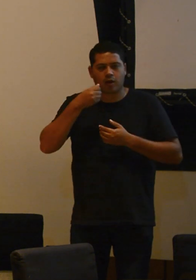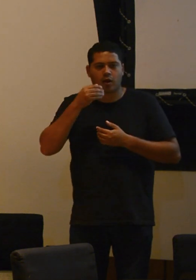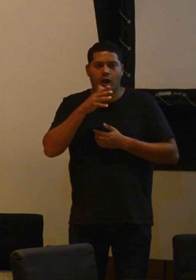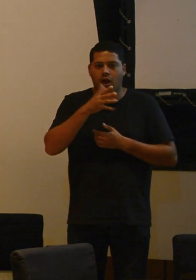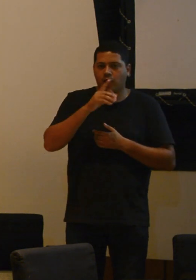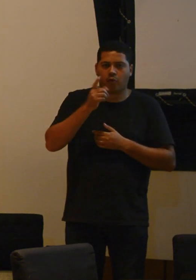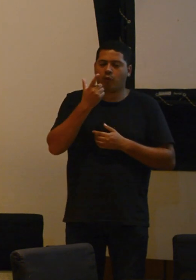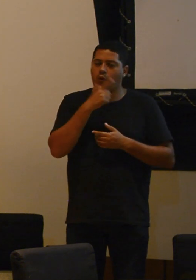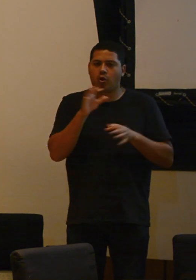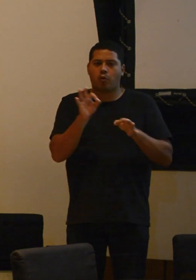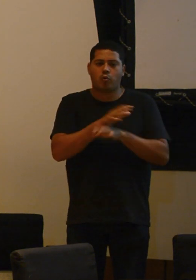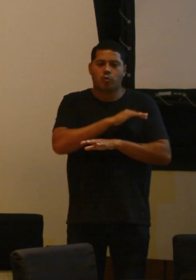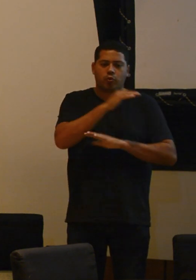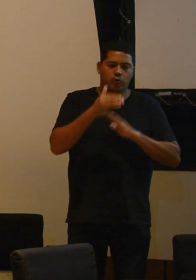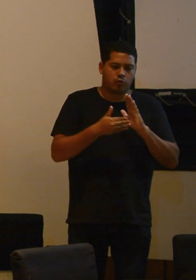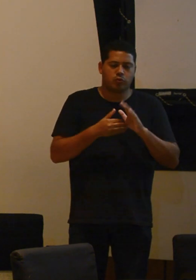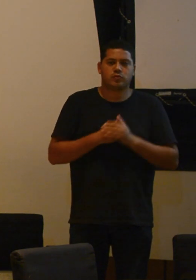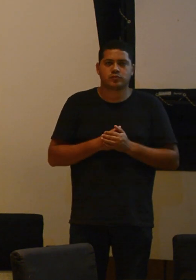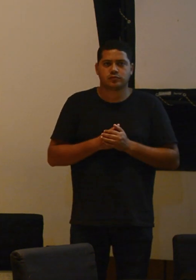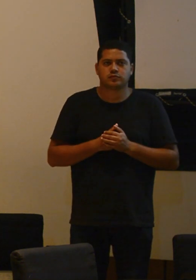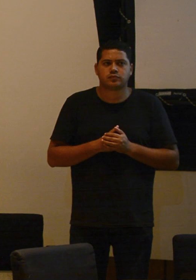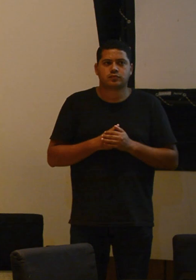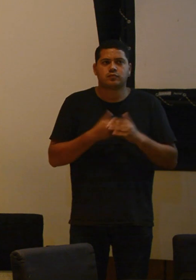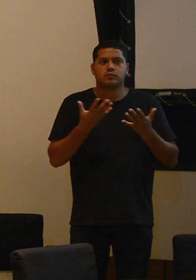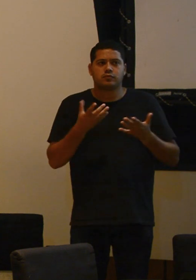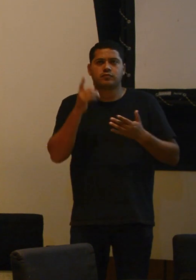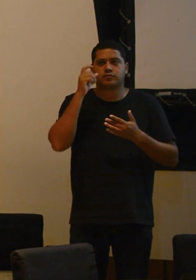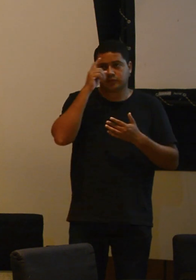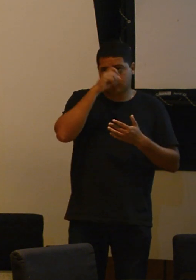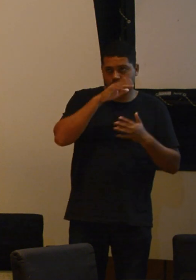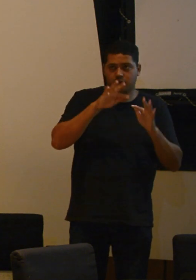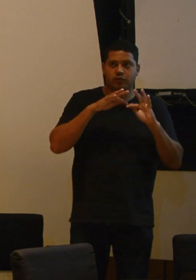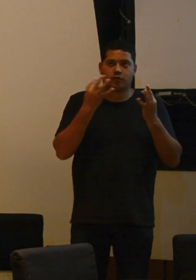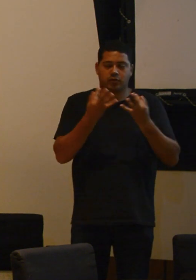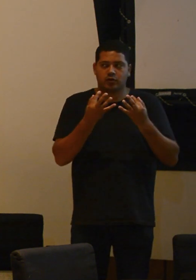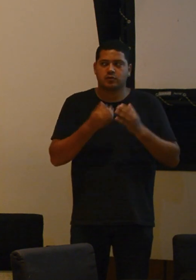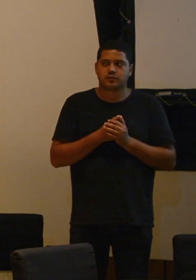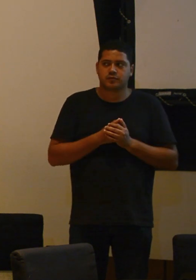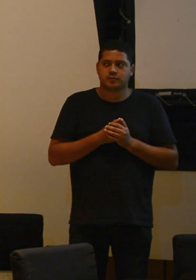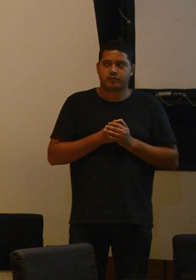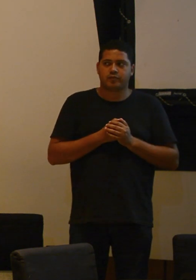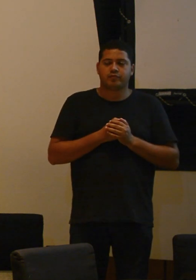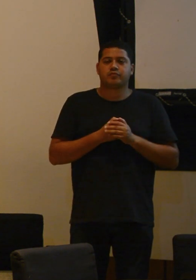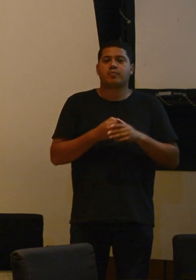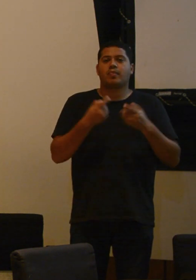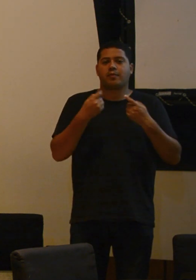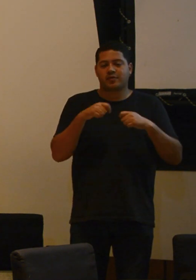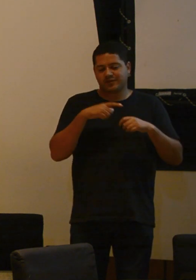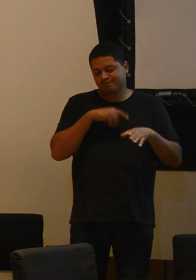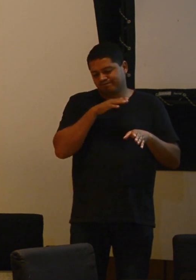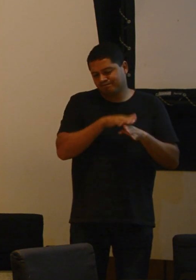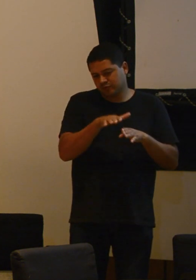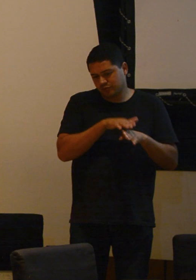concluir tudo numa mesma sessão. Então, é um pouco difícil para a família, ela tem que ser bem